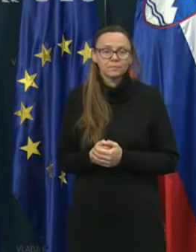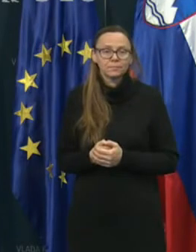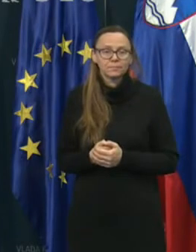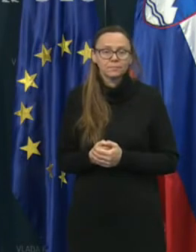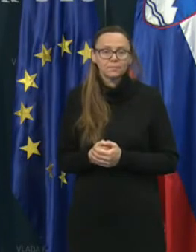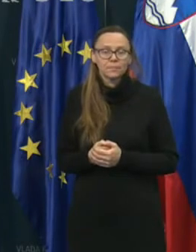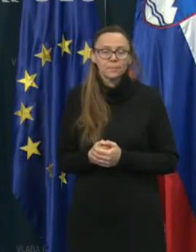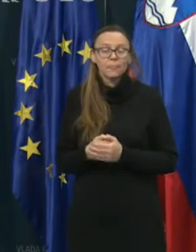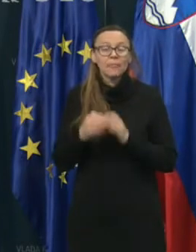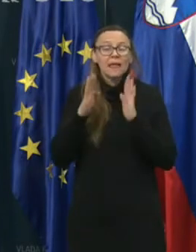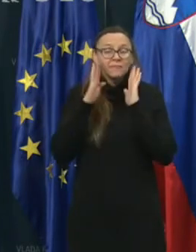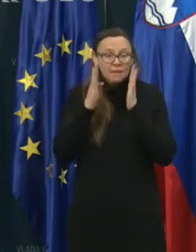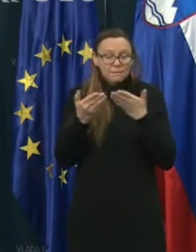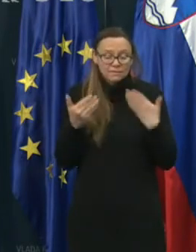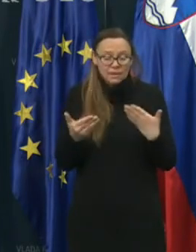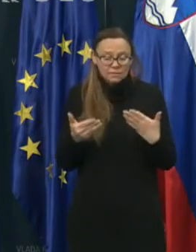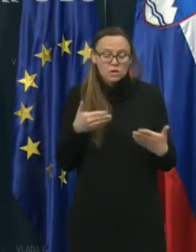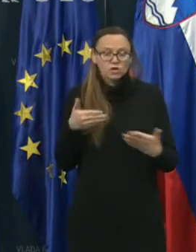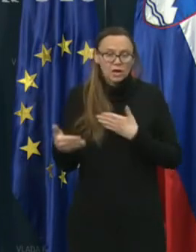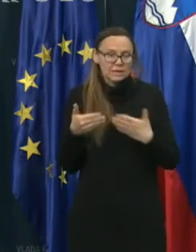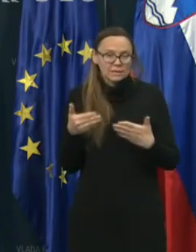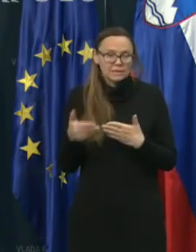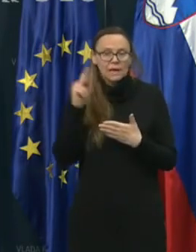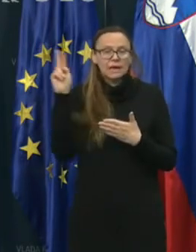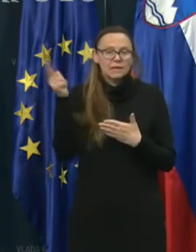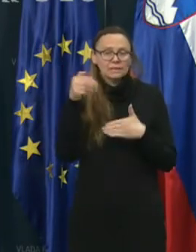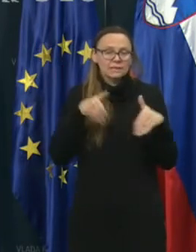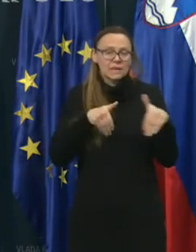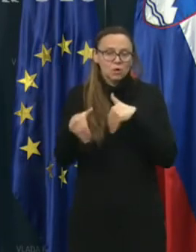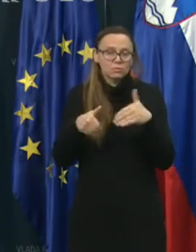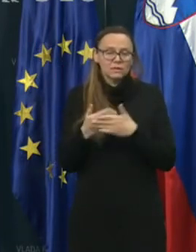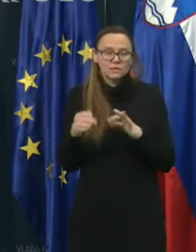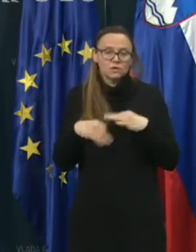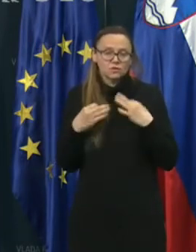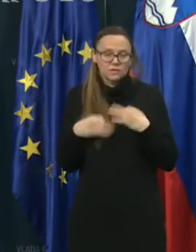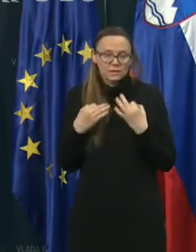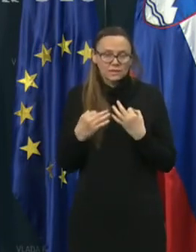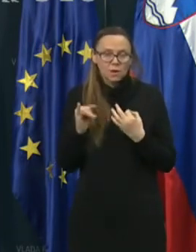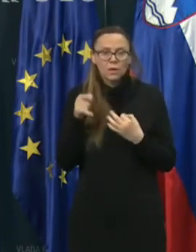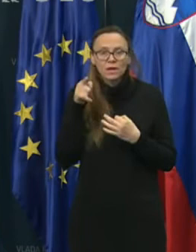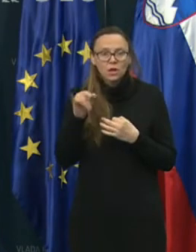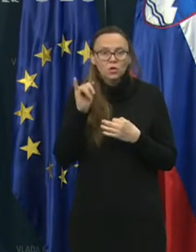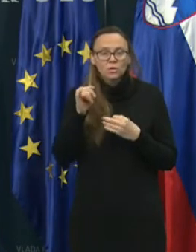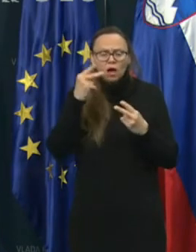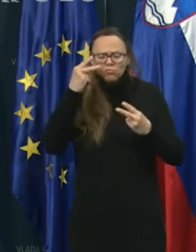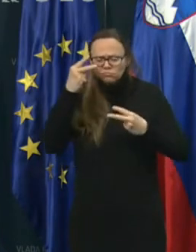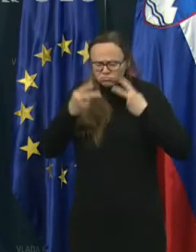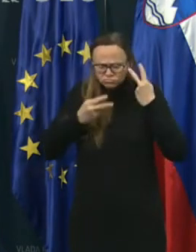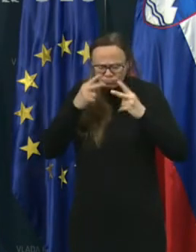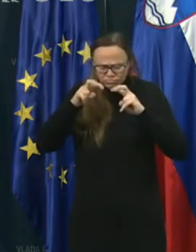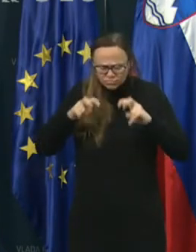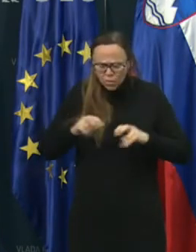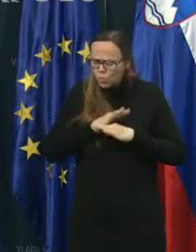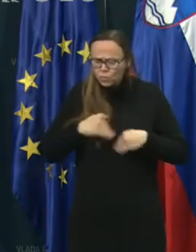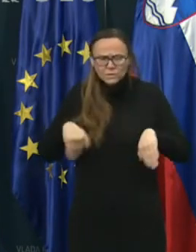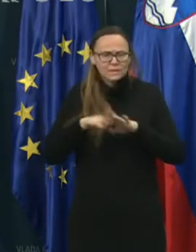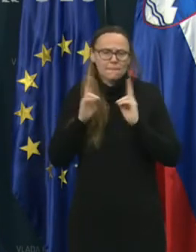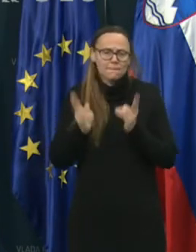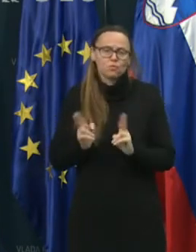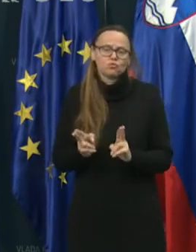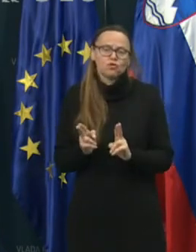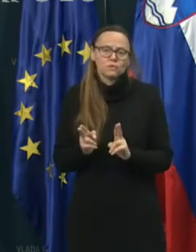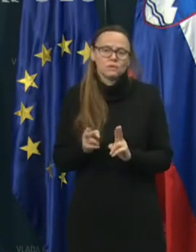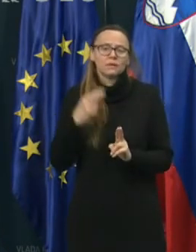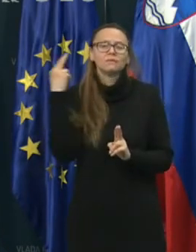Ravno namen današnjega sestanka, ki ga je sklicalo Ministrstvo za zdravje, je to, da proučimo vse te možnosti.